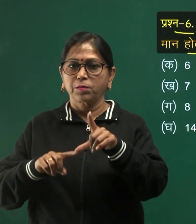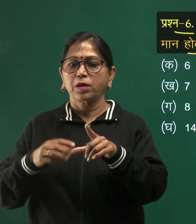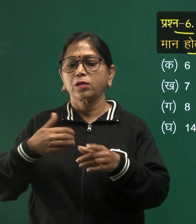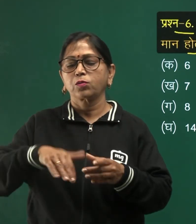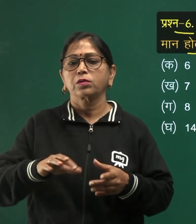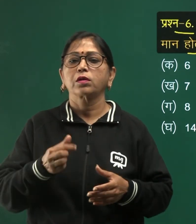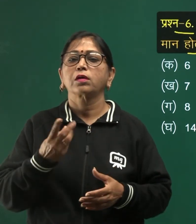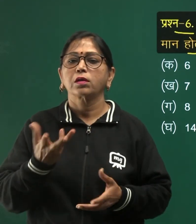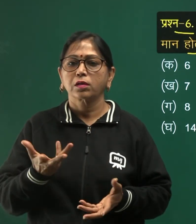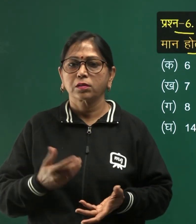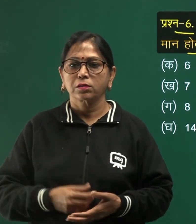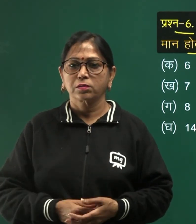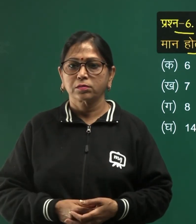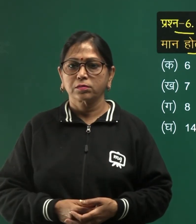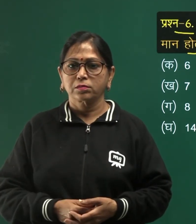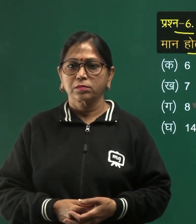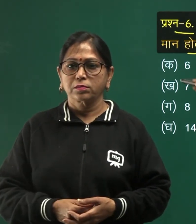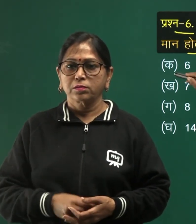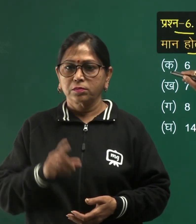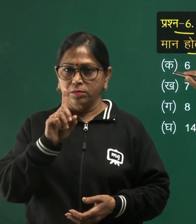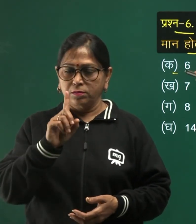फ मैन होता है